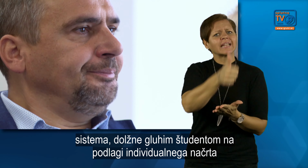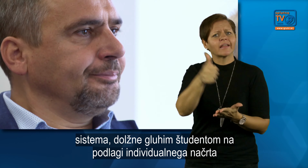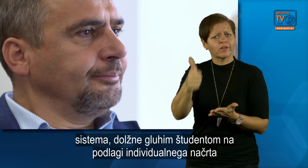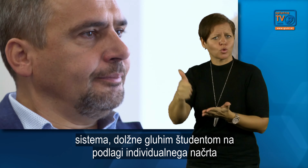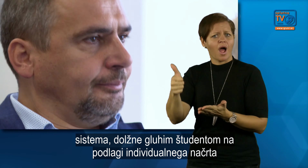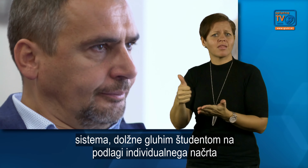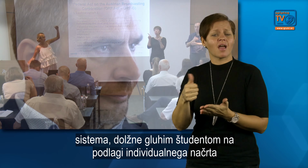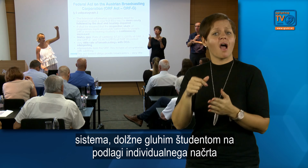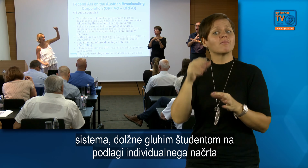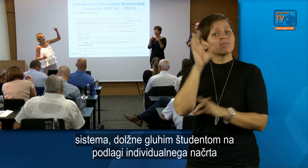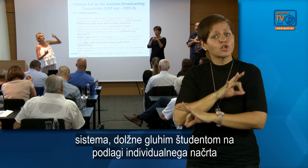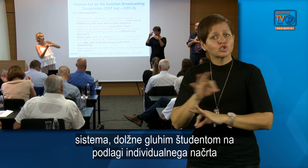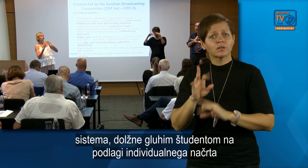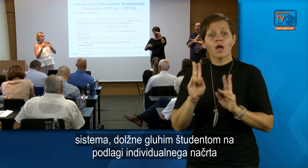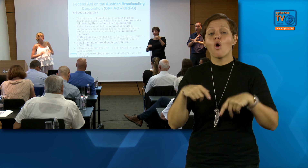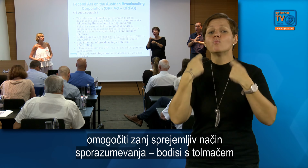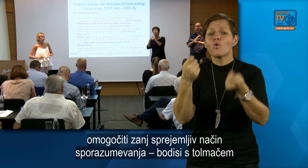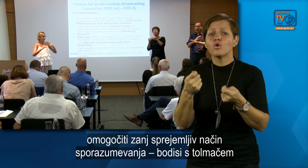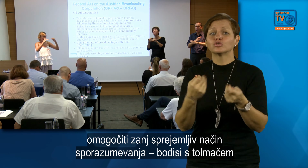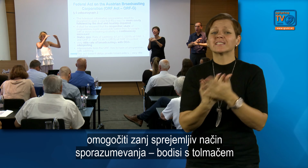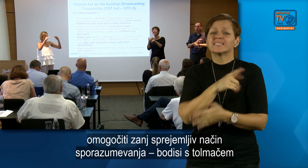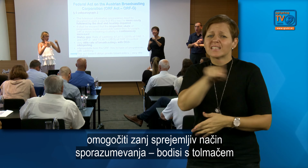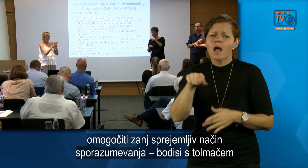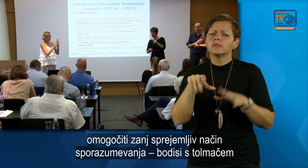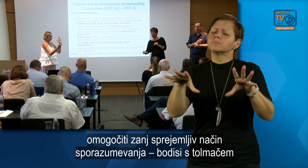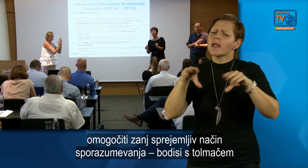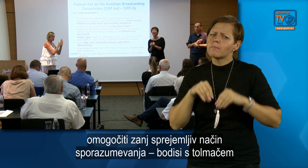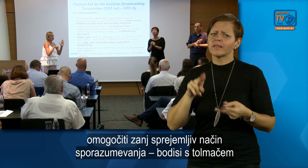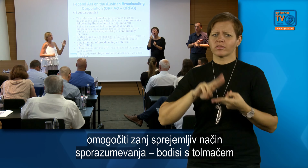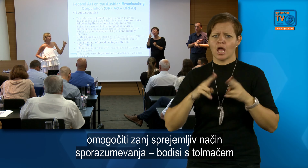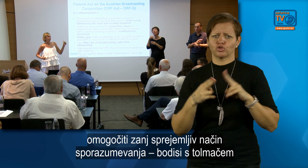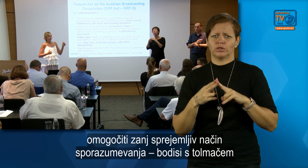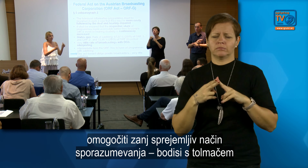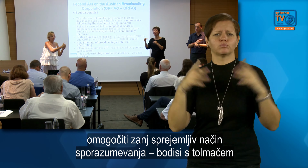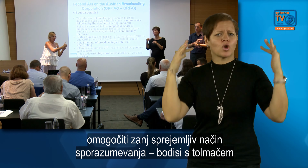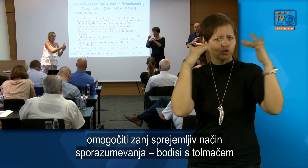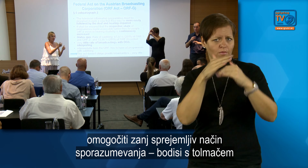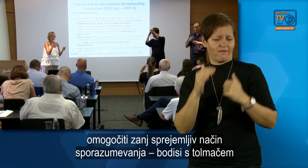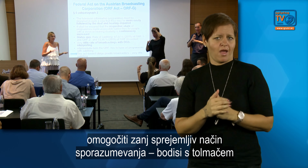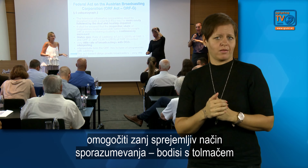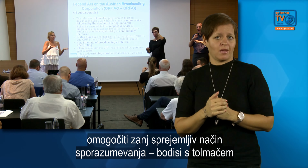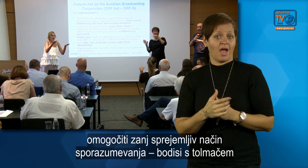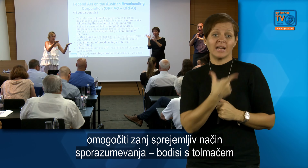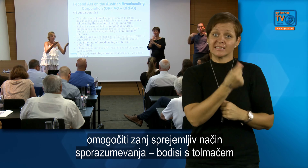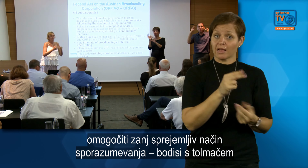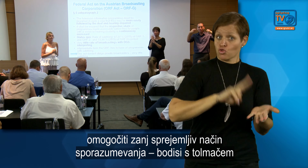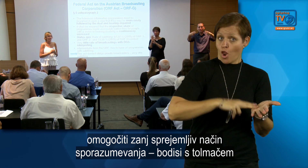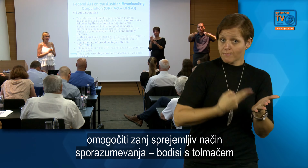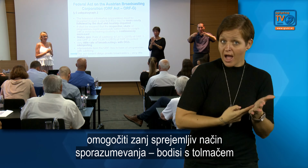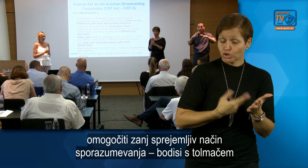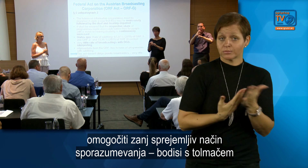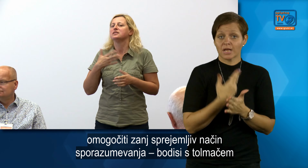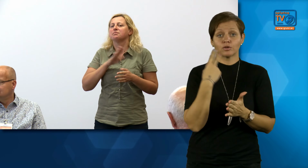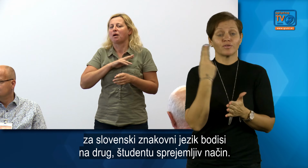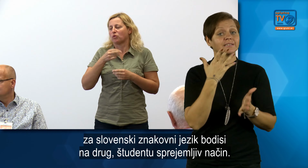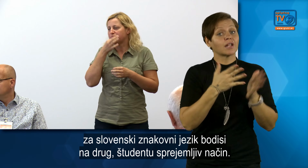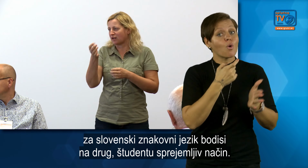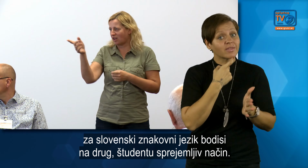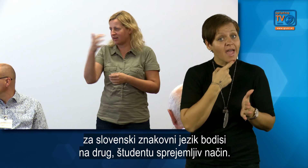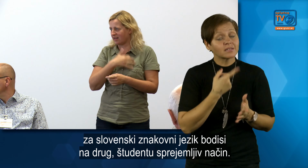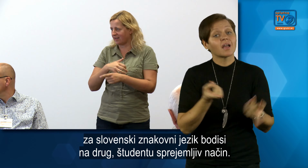individualnega načrta omogočiti zanj sprejemljiv način sporazumevanja, bodi si s tolmačem za slovenski